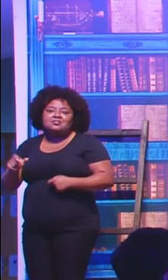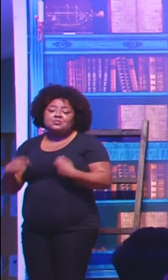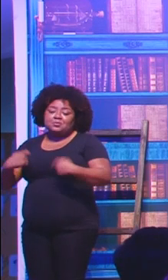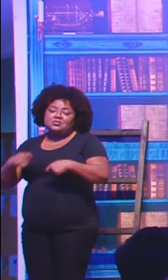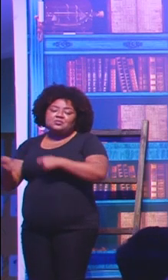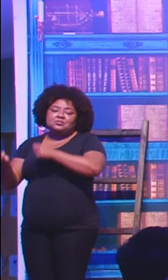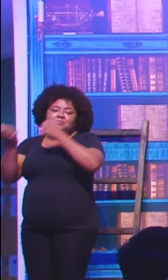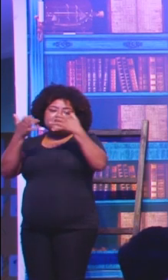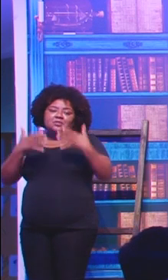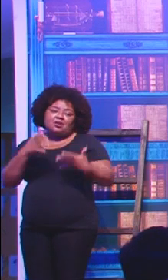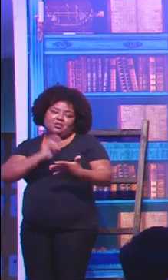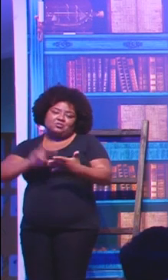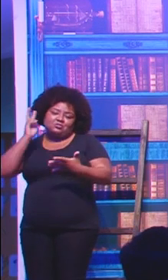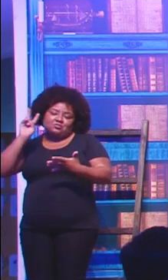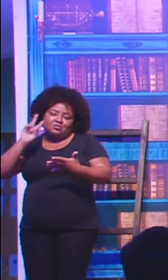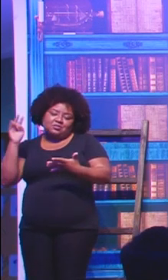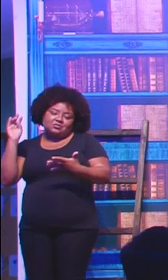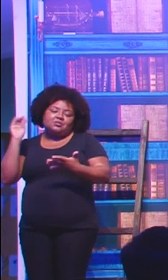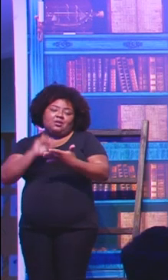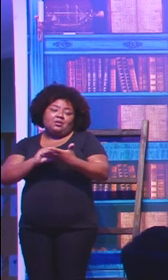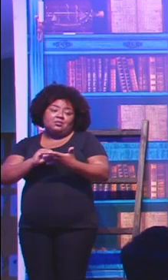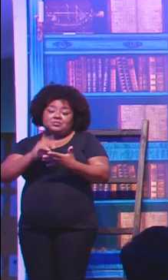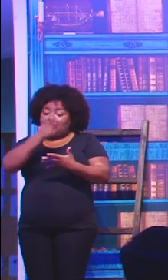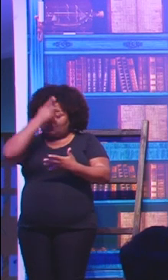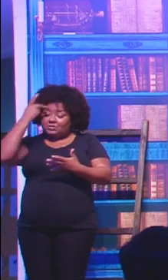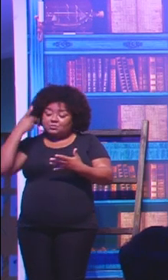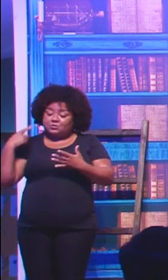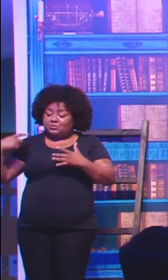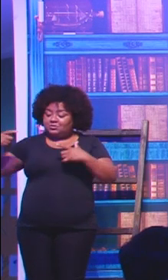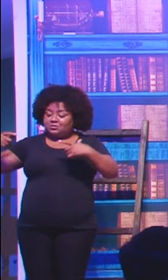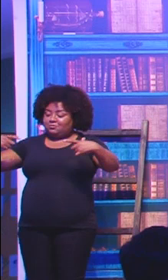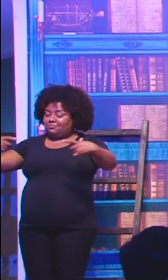né? Por todos os cantos.